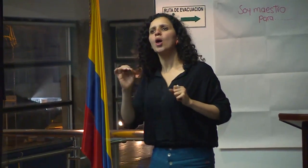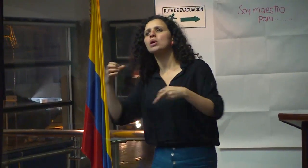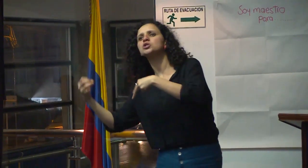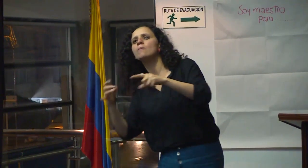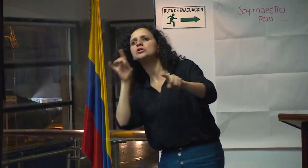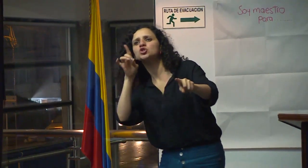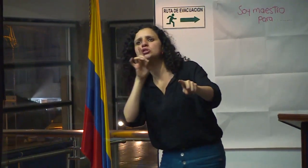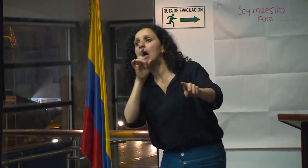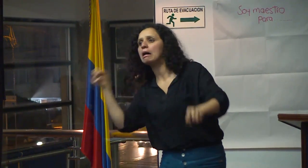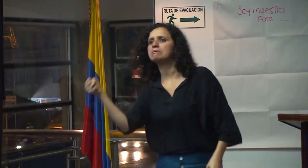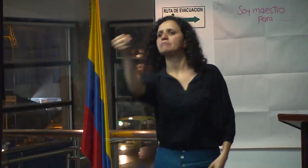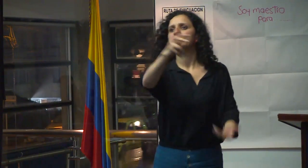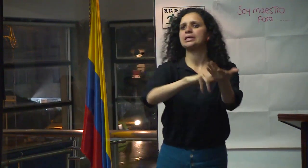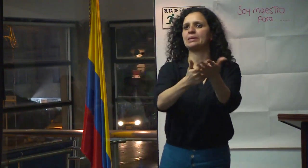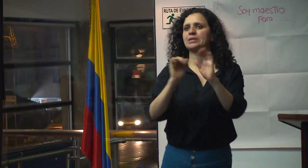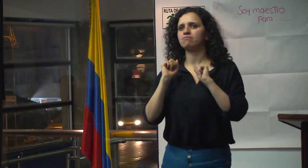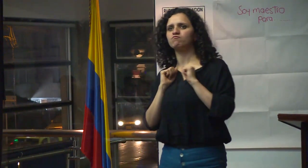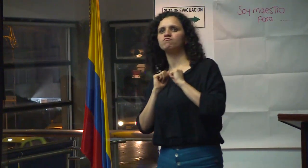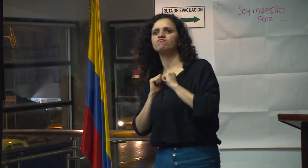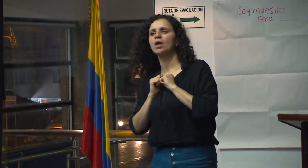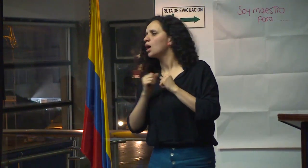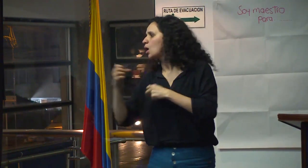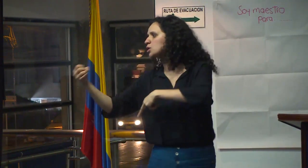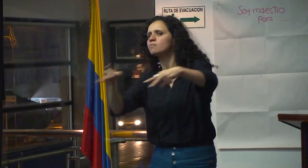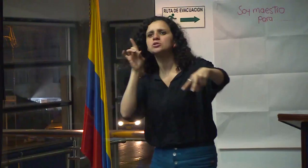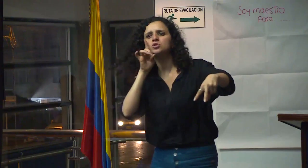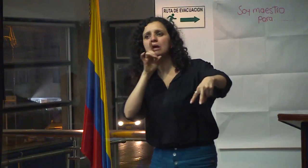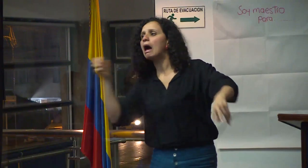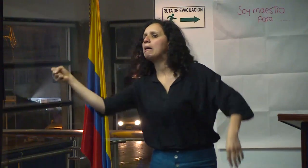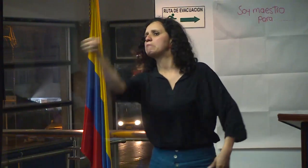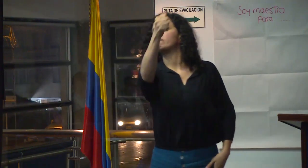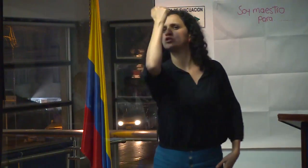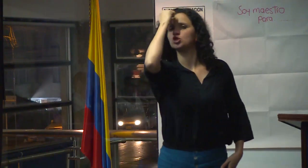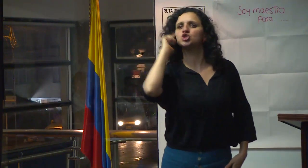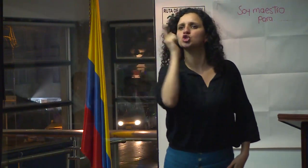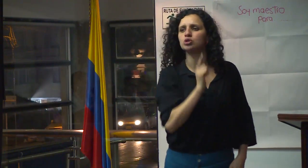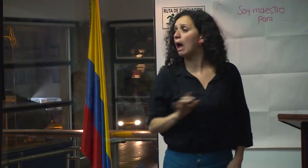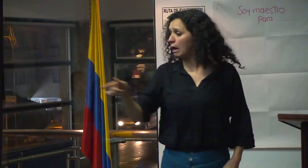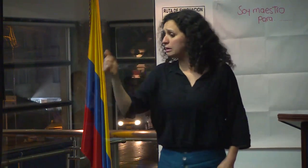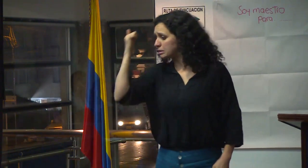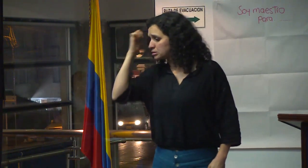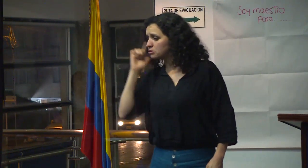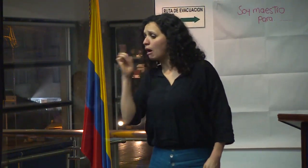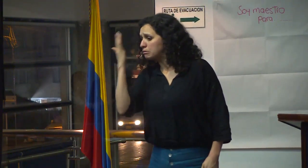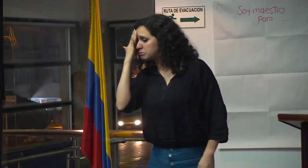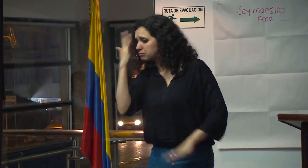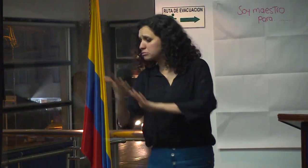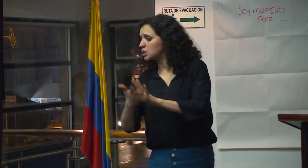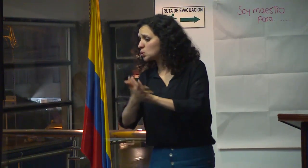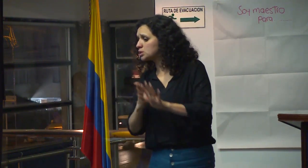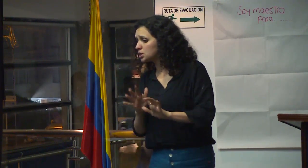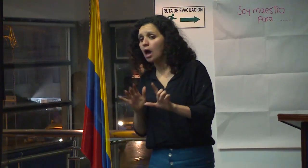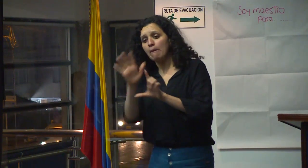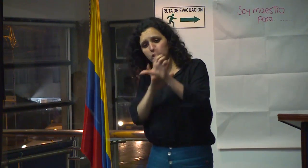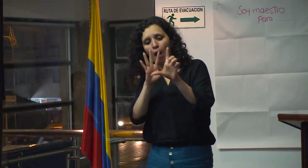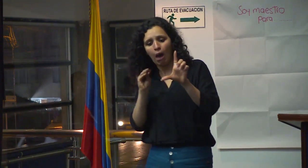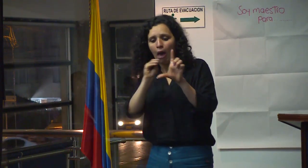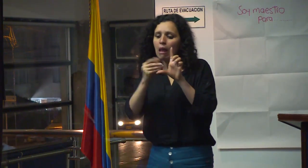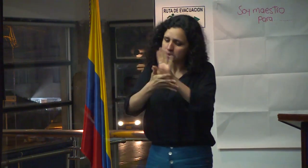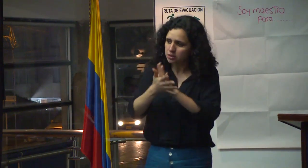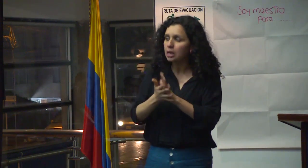sordo. Entonces, que es el común, es la lengua de señas. El maestro sordo maneja lengua de señas, el libro o el video debe tener lengua de señas, y